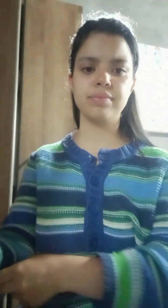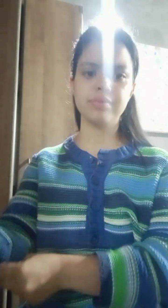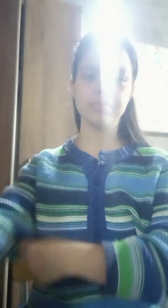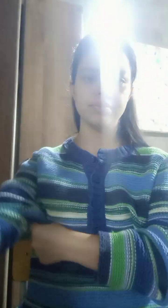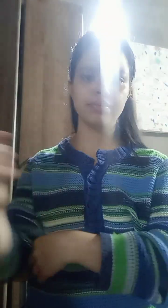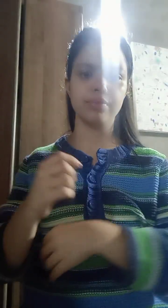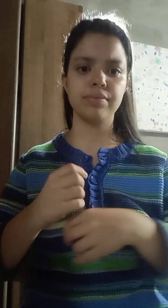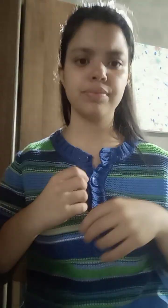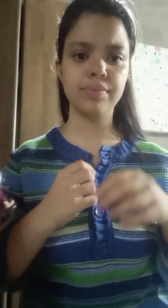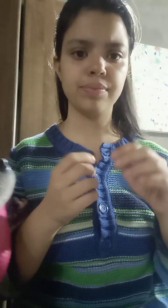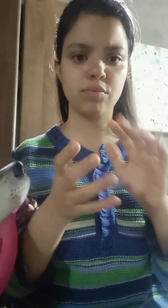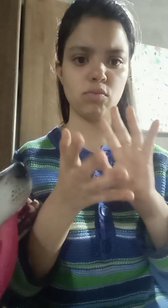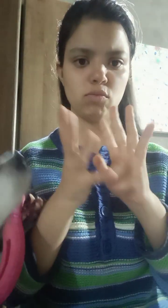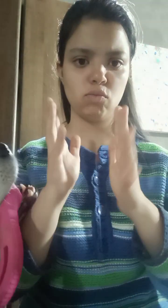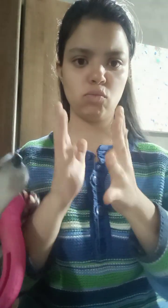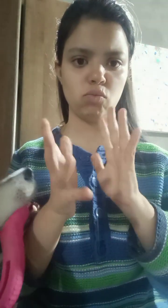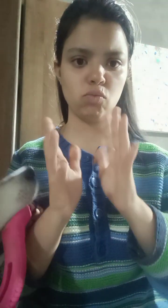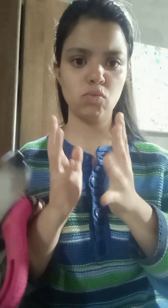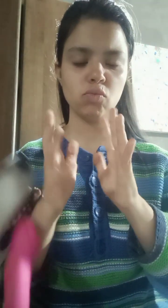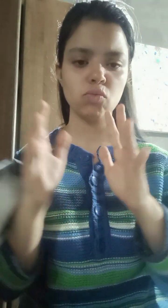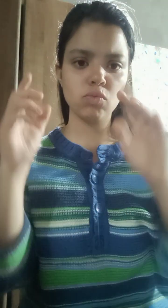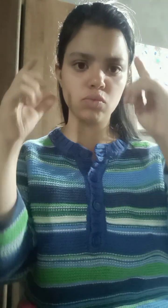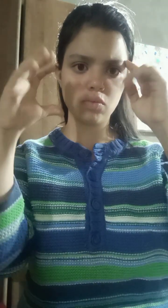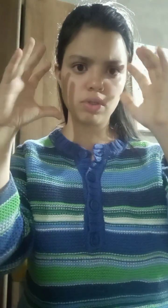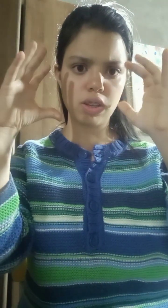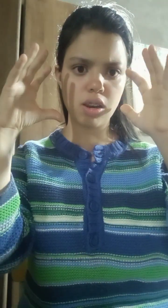¿Cómo procesa el cerebro la lengua de señas?